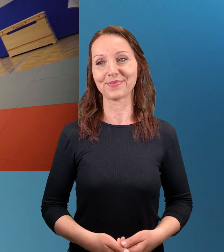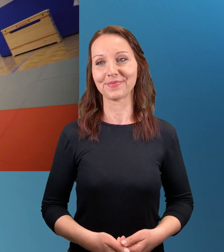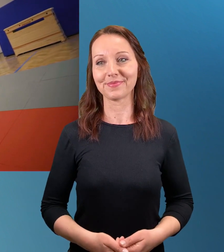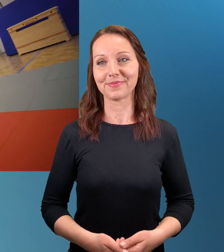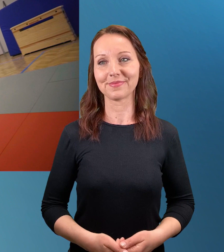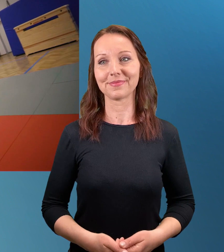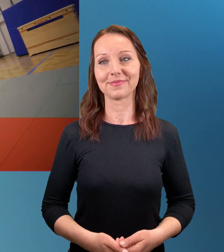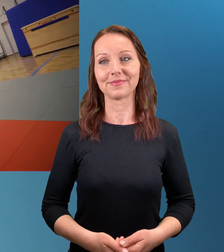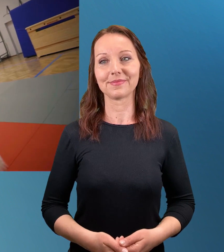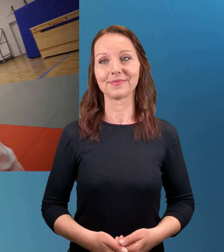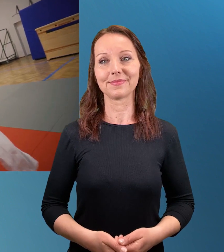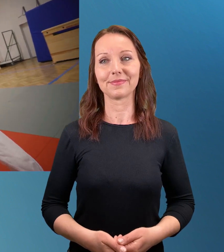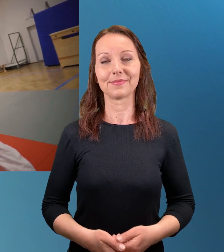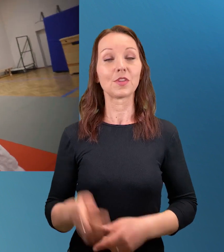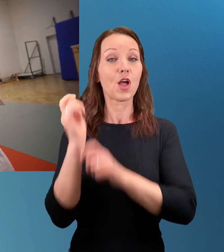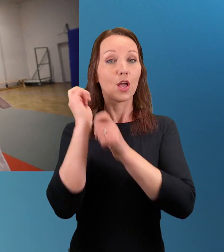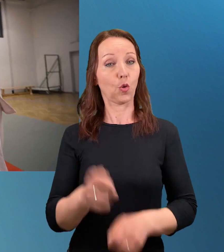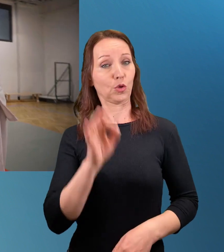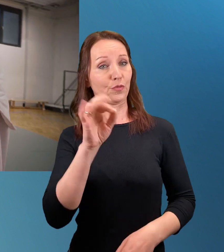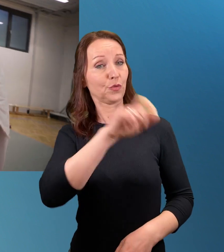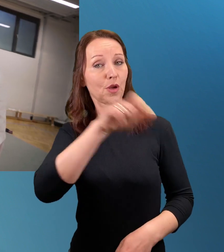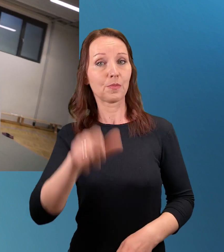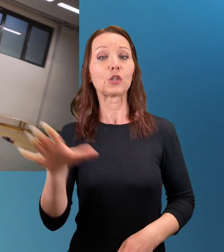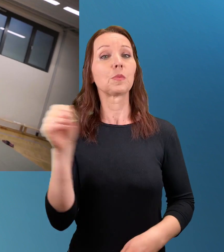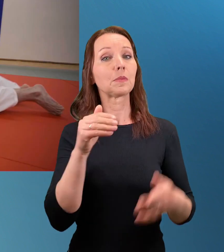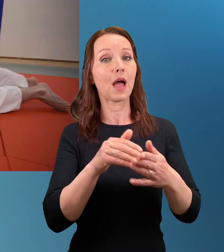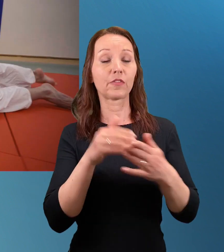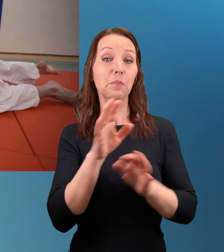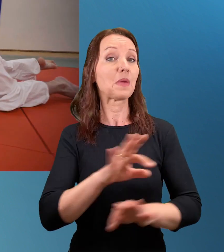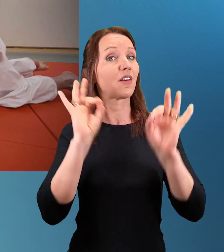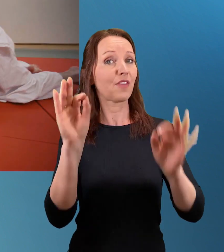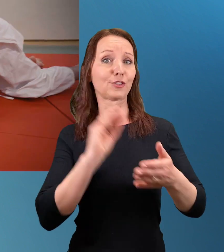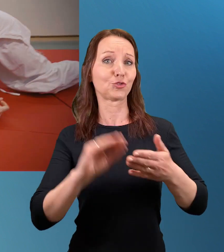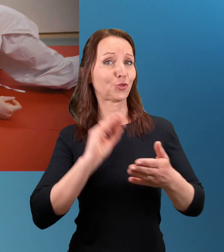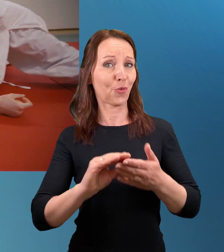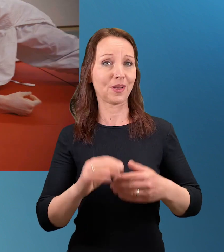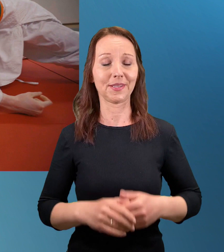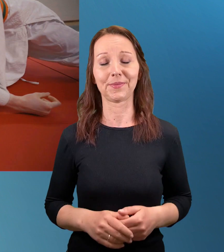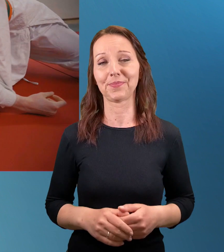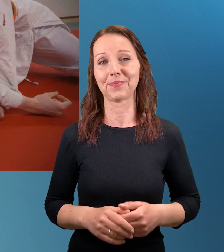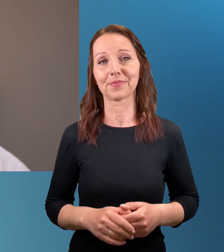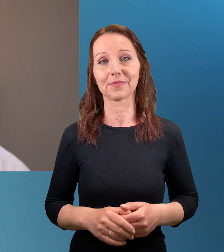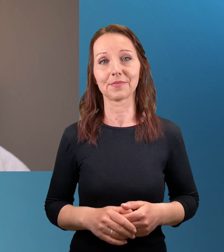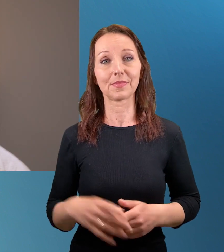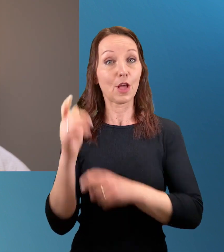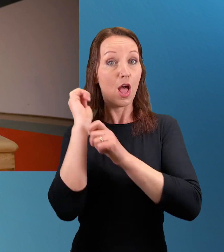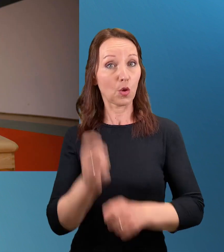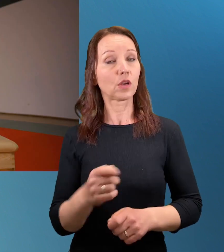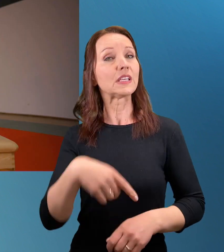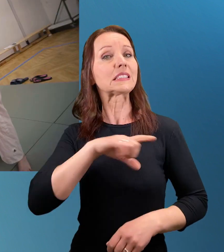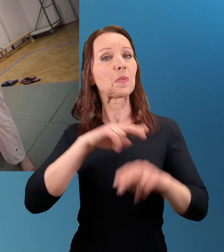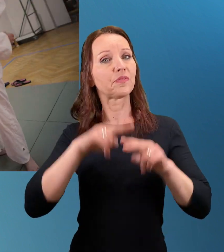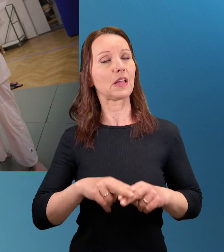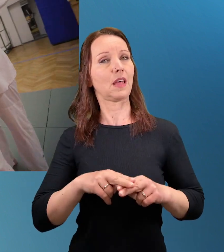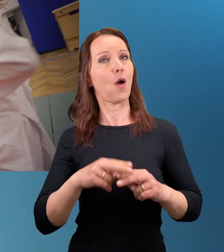Judo als perfekte Schule für Menschen mit Beeinträchtigung. Judo vermittelt Selbstvertrauen. Man